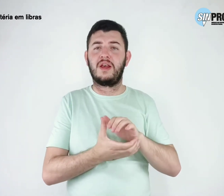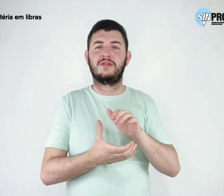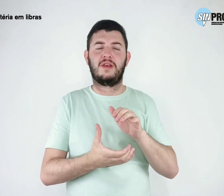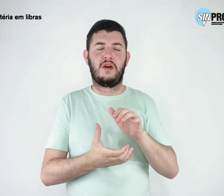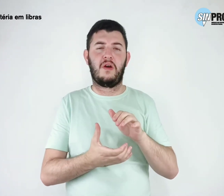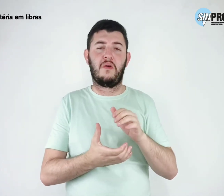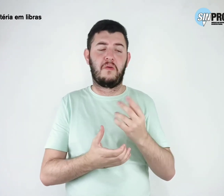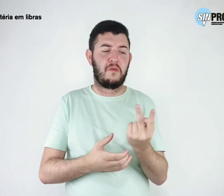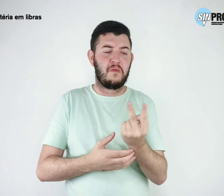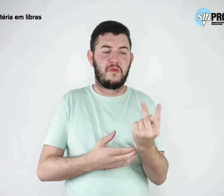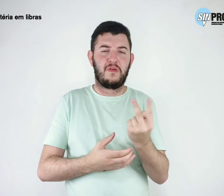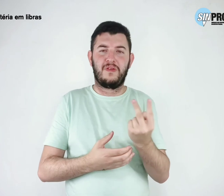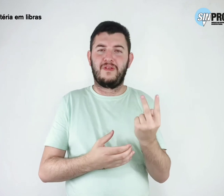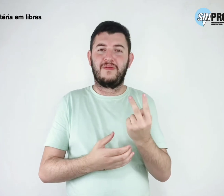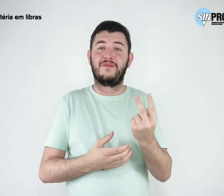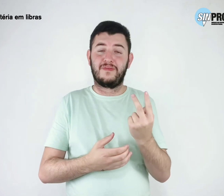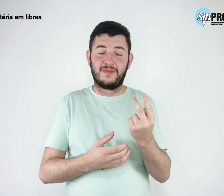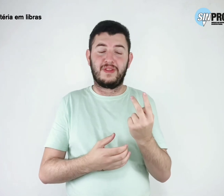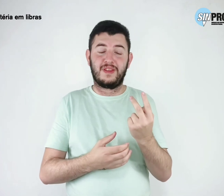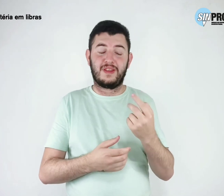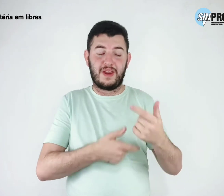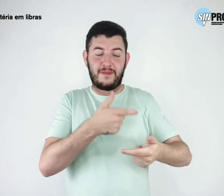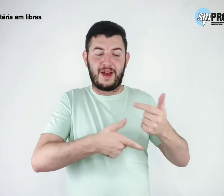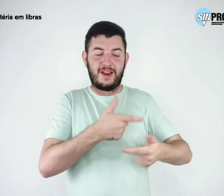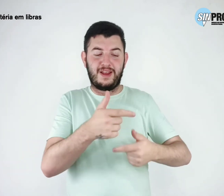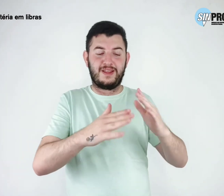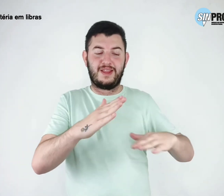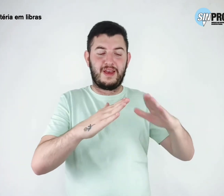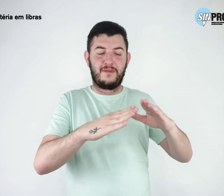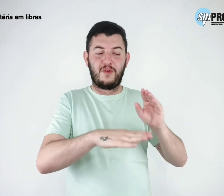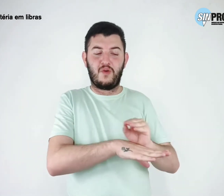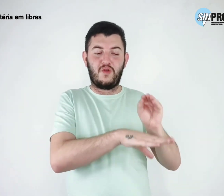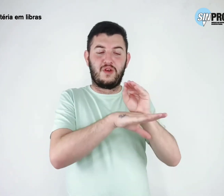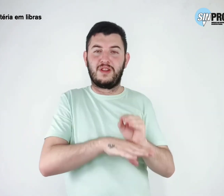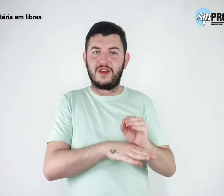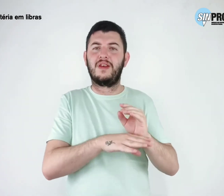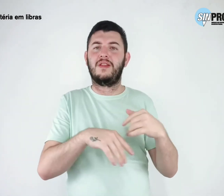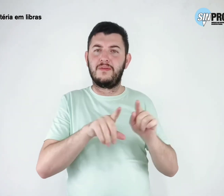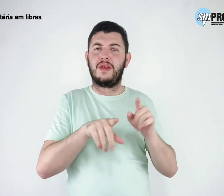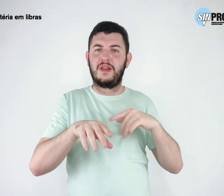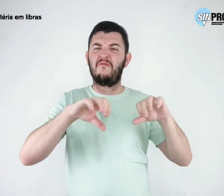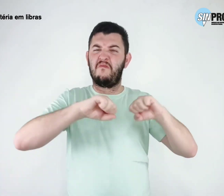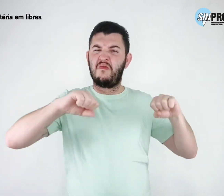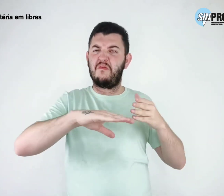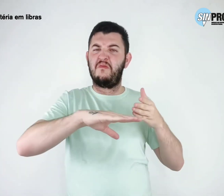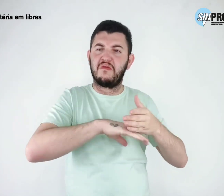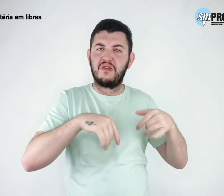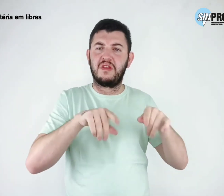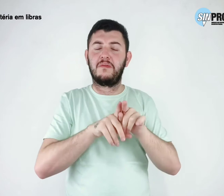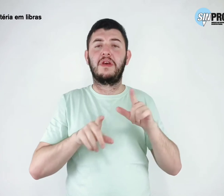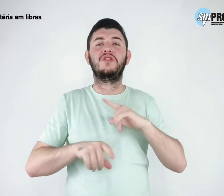caseiros, teve seu templo invadido e mais de 20 fuzis da polícia apontados para